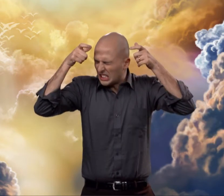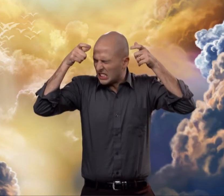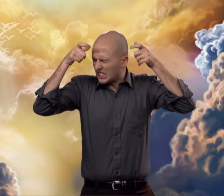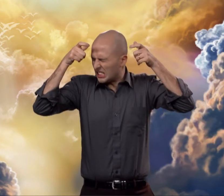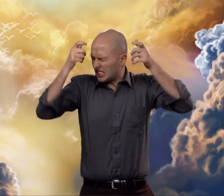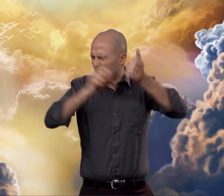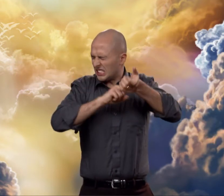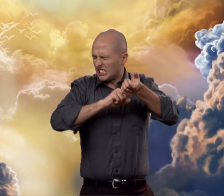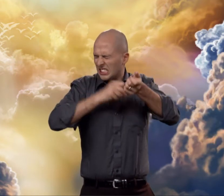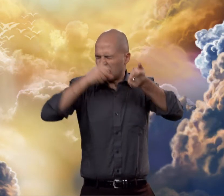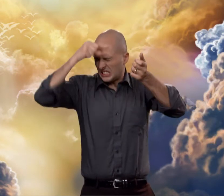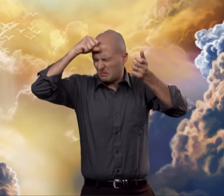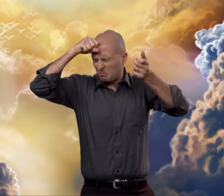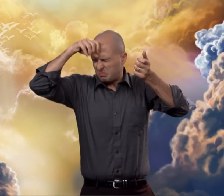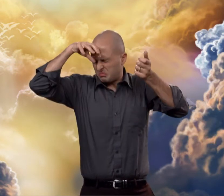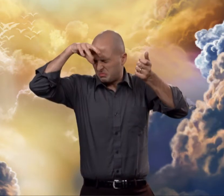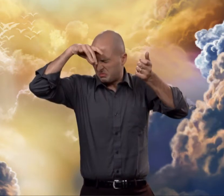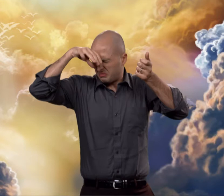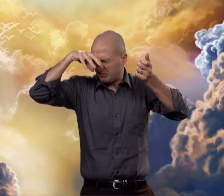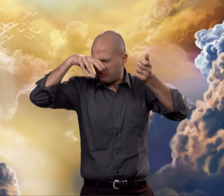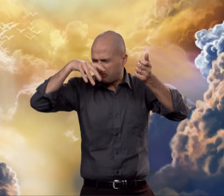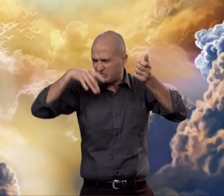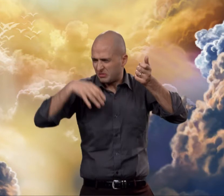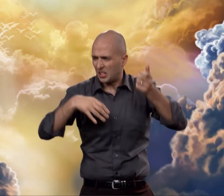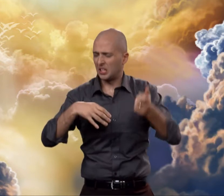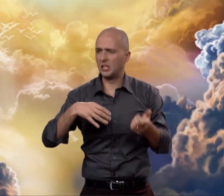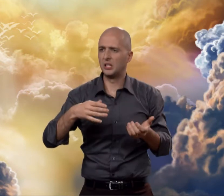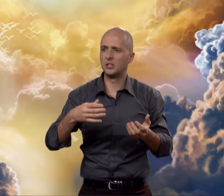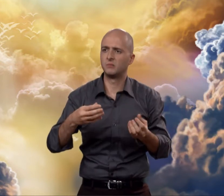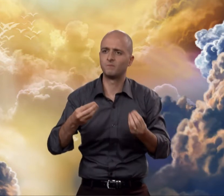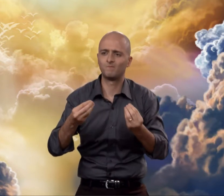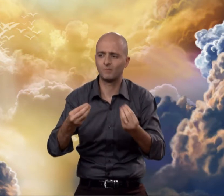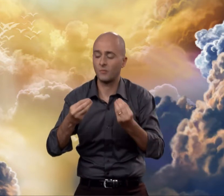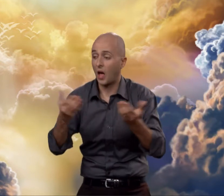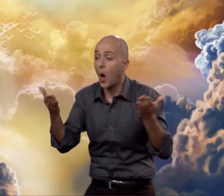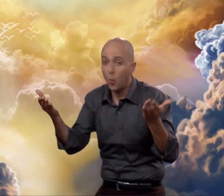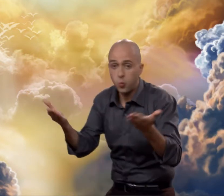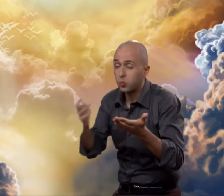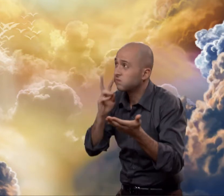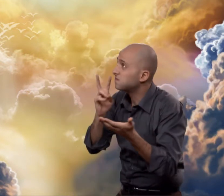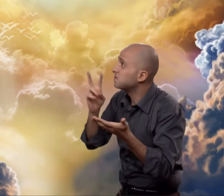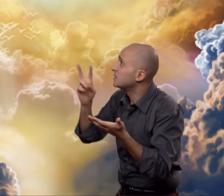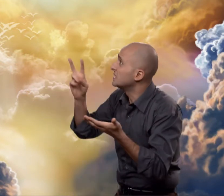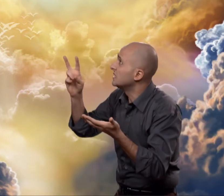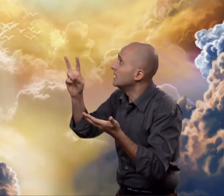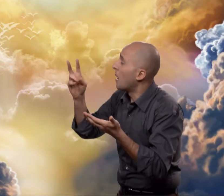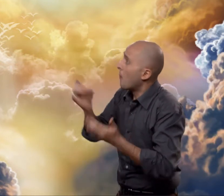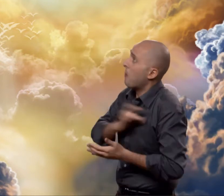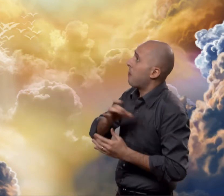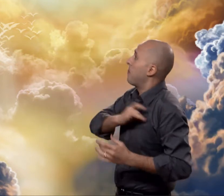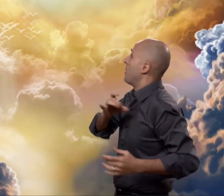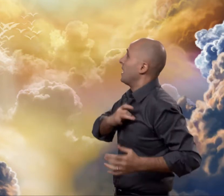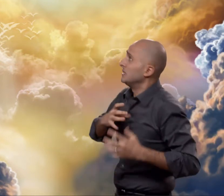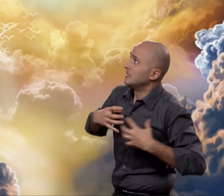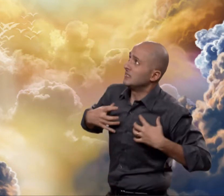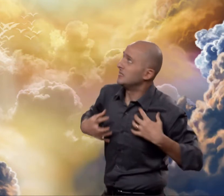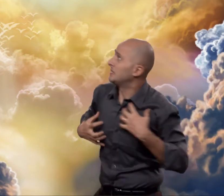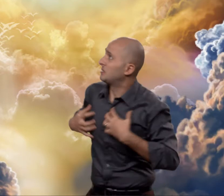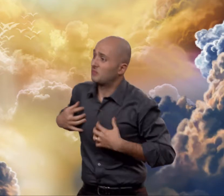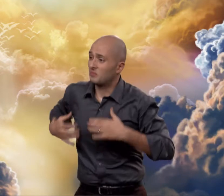oprimida por inúteis decepções. Mas o que é isso ao ser comparado com o remorso daquele dia? No meio do terror